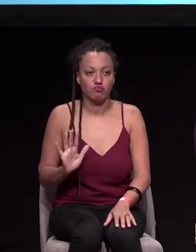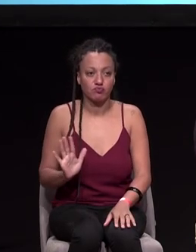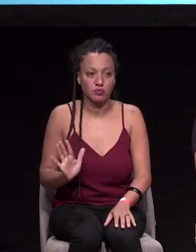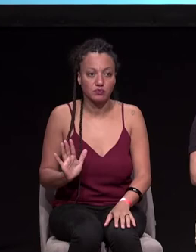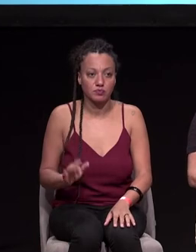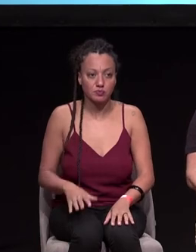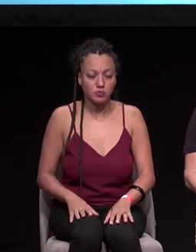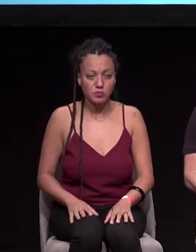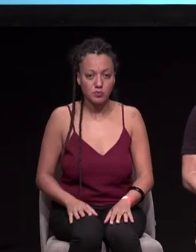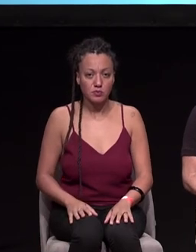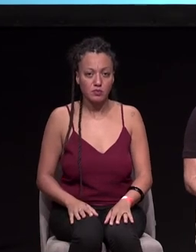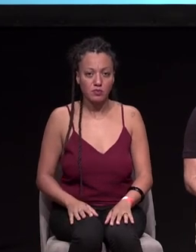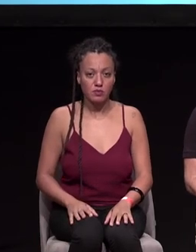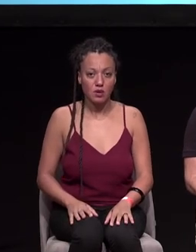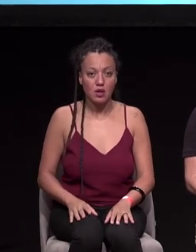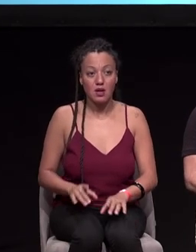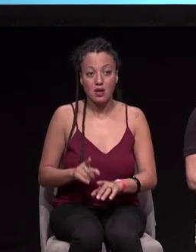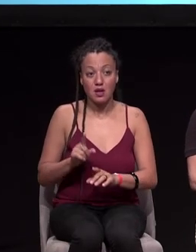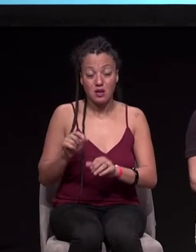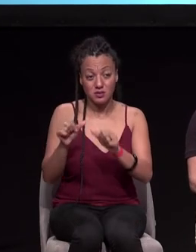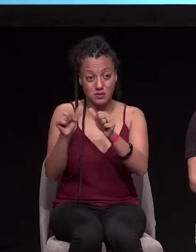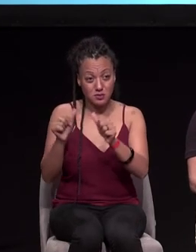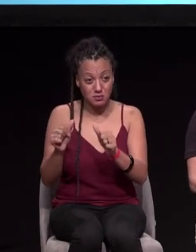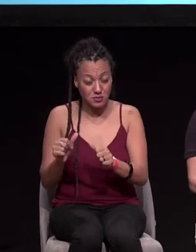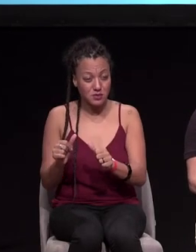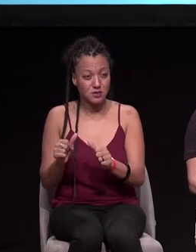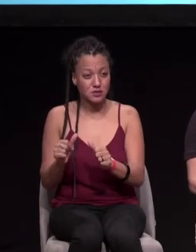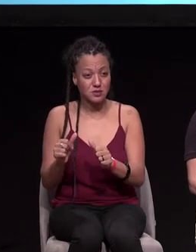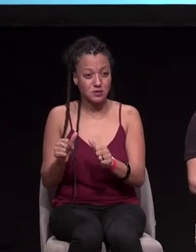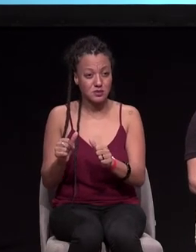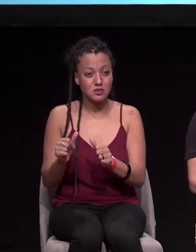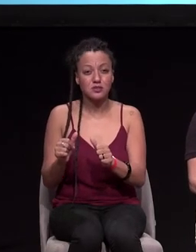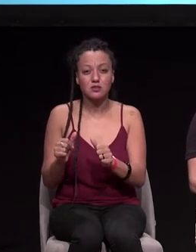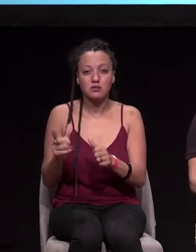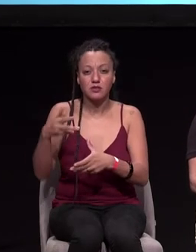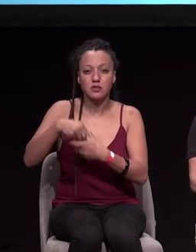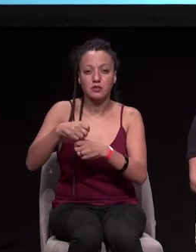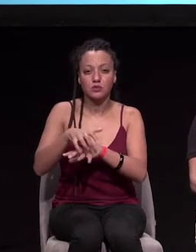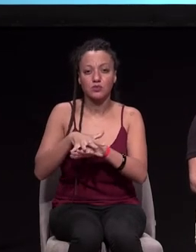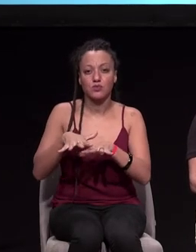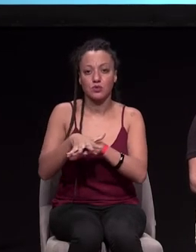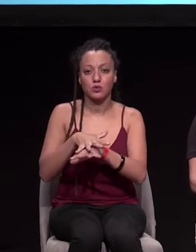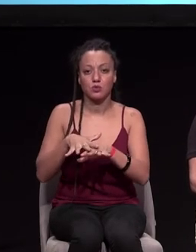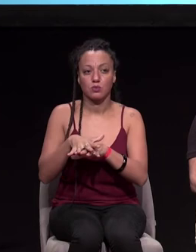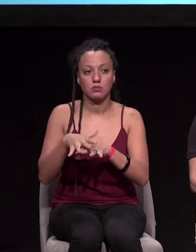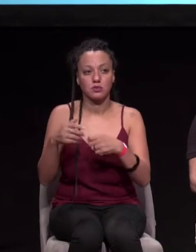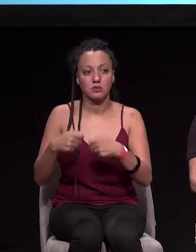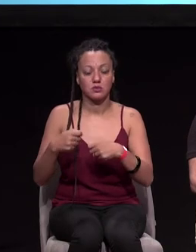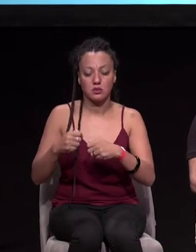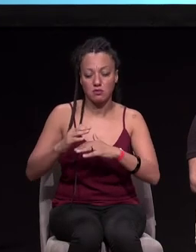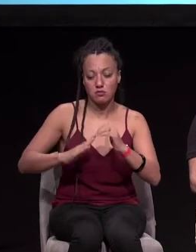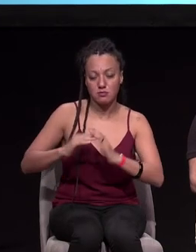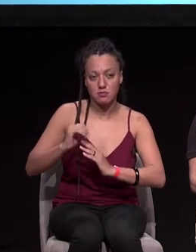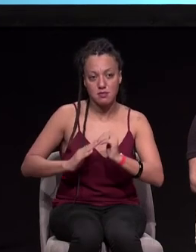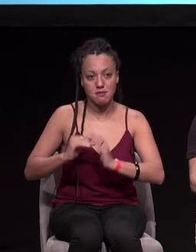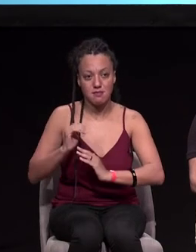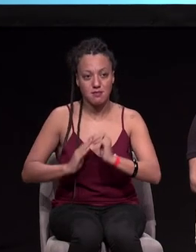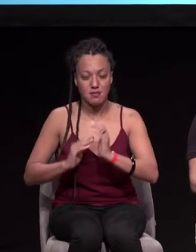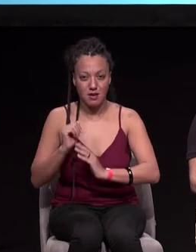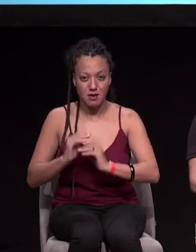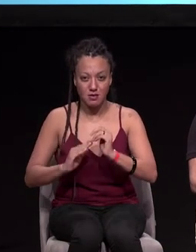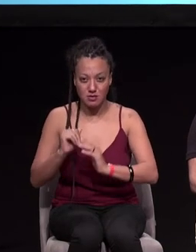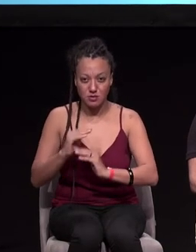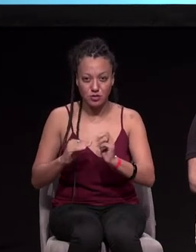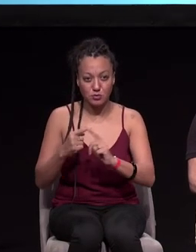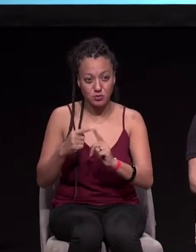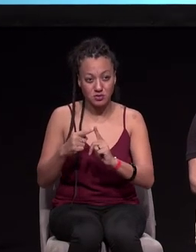isolados num no seu nicho mas elas requeriam algum tipo de ritual a lista algum tipo de ação de alguma maneira pra acioná-las